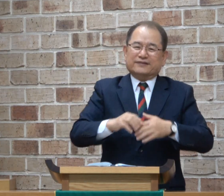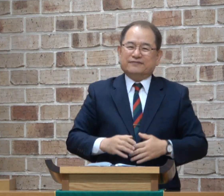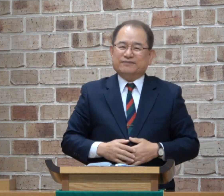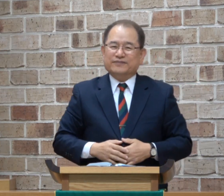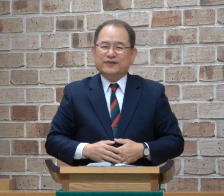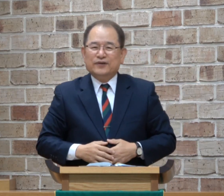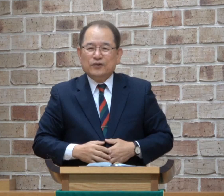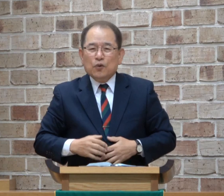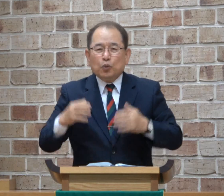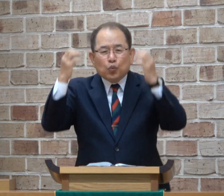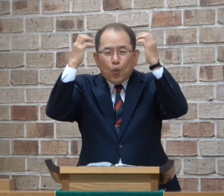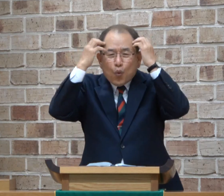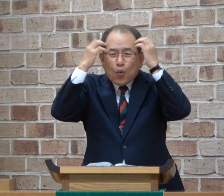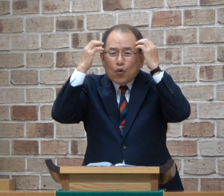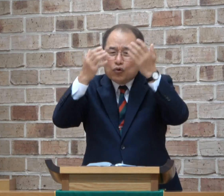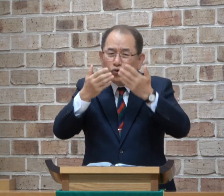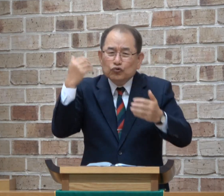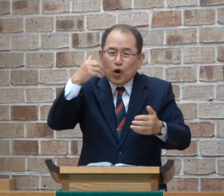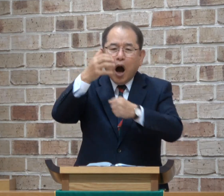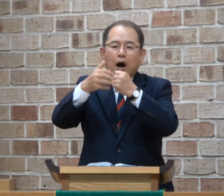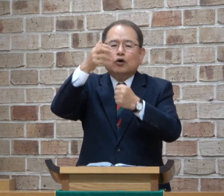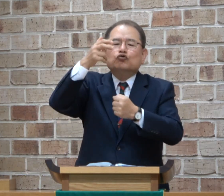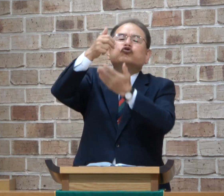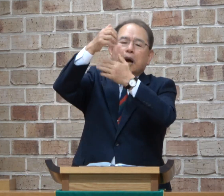고난은 하나님께서 주셨다는 것입니다.